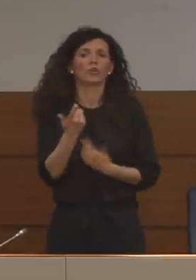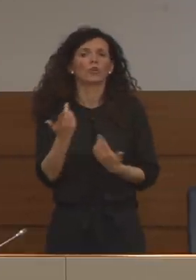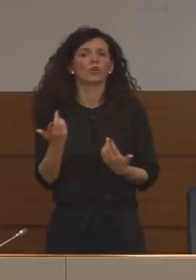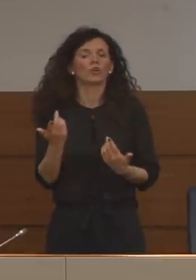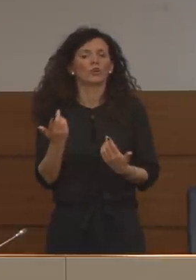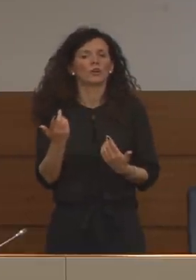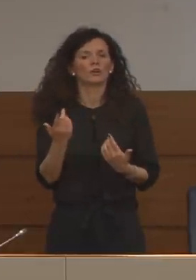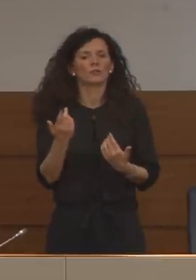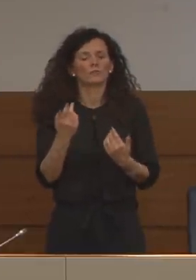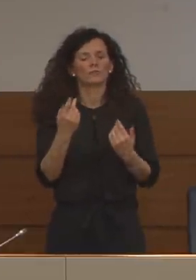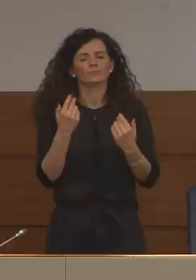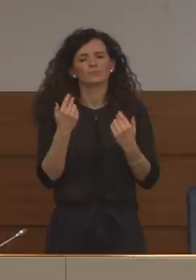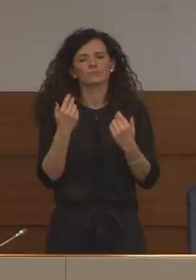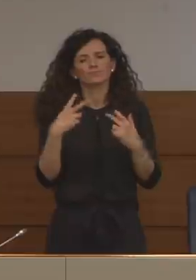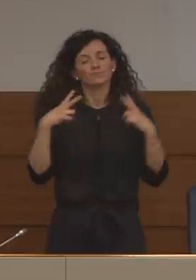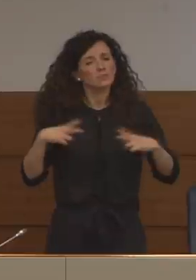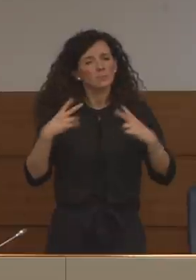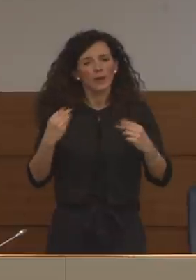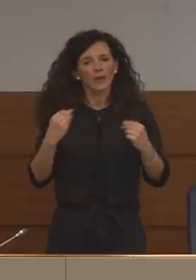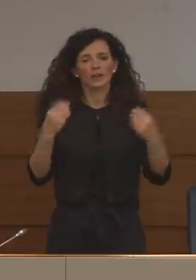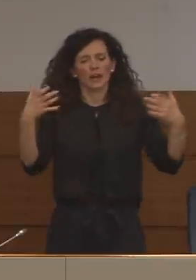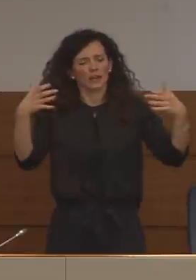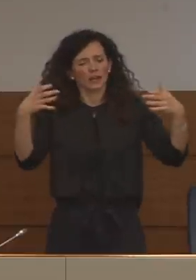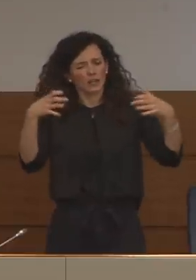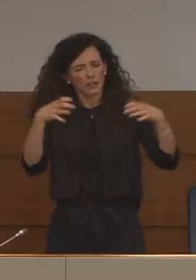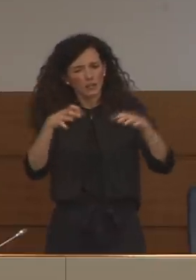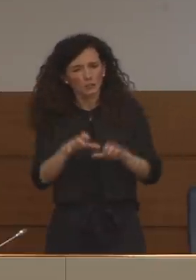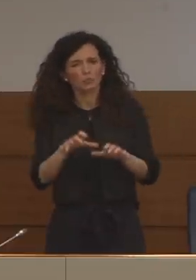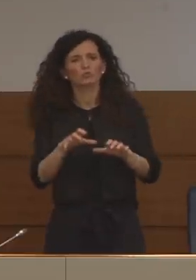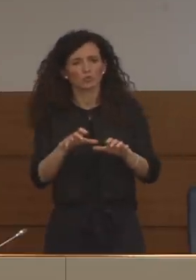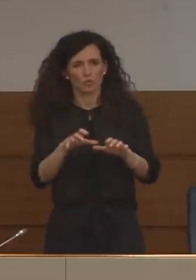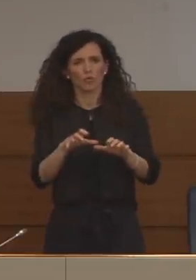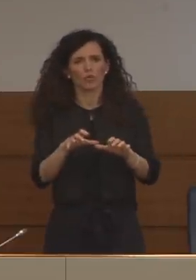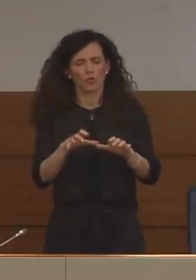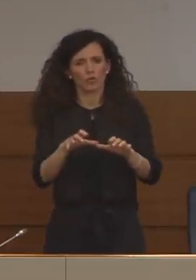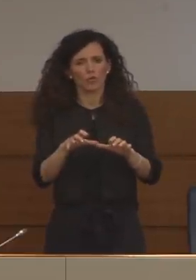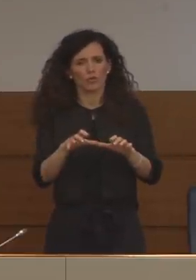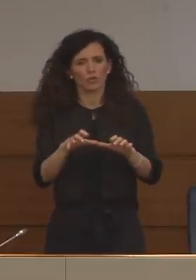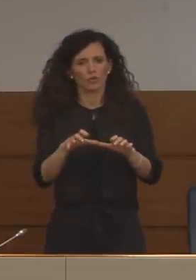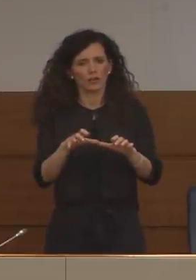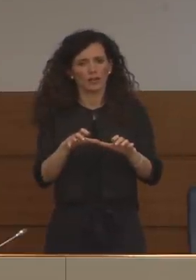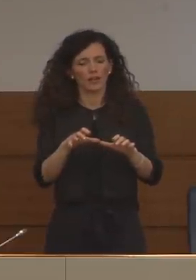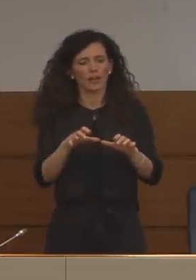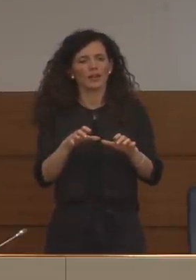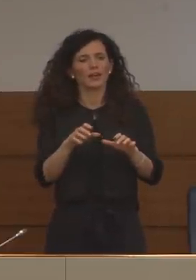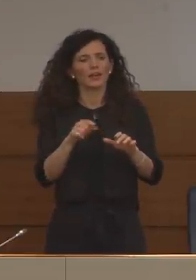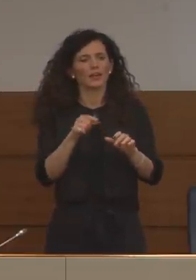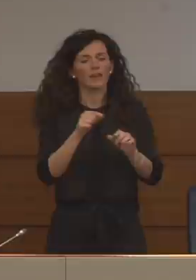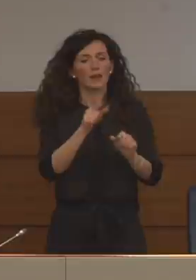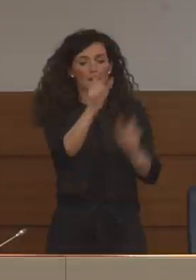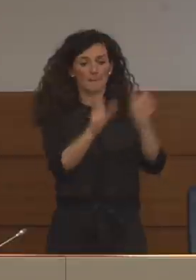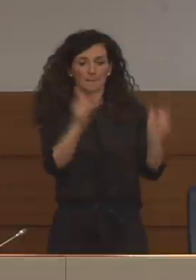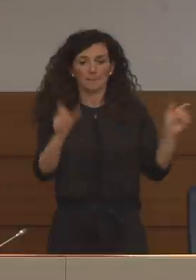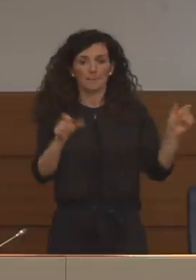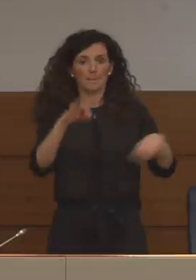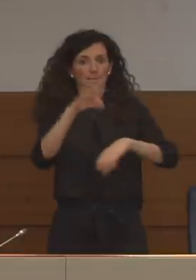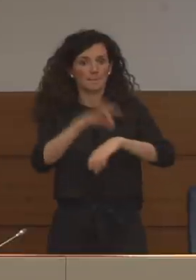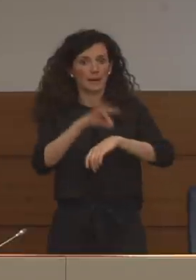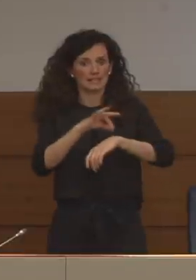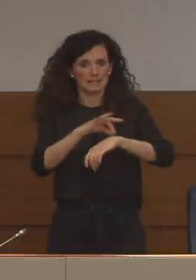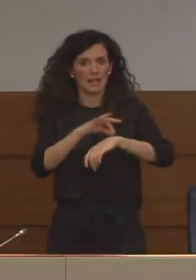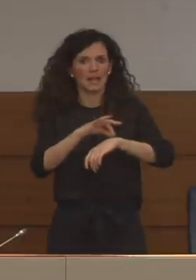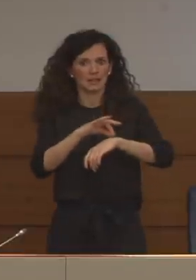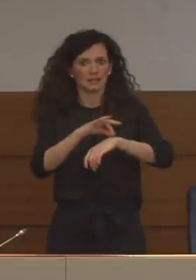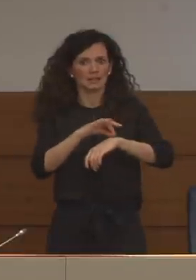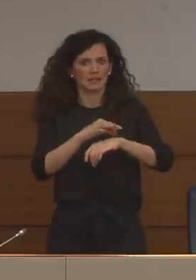una riduzione marcata dell'impatto clinico sui pazienti inteso